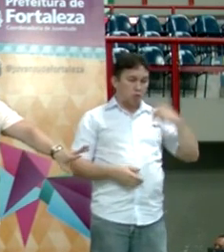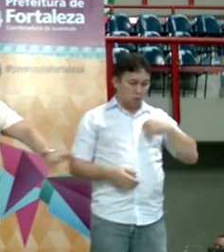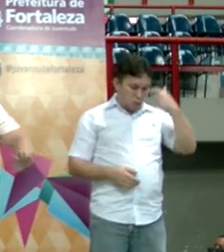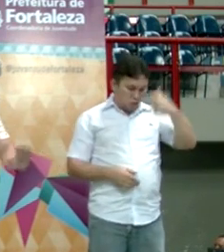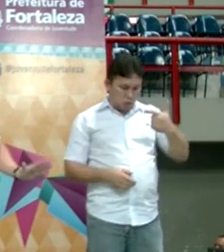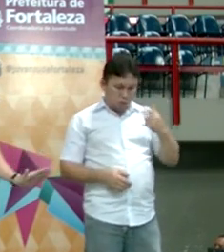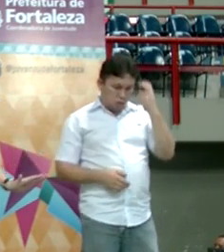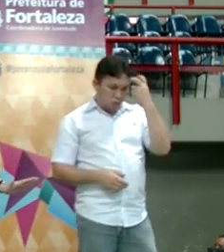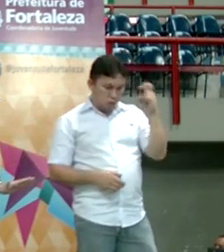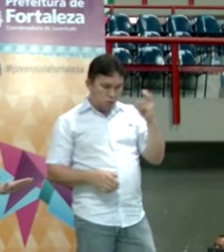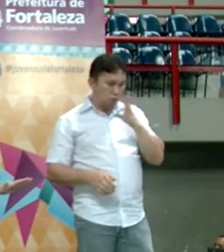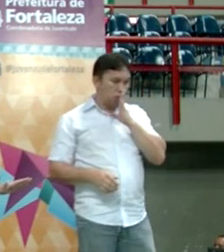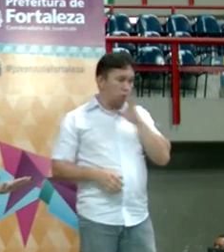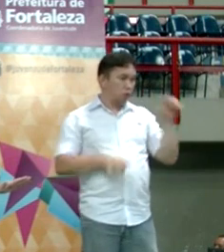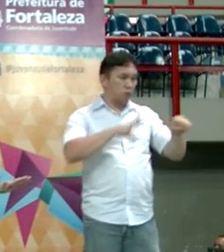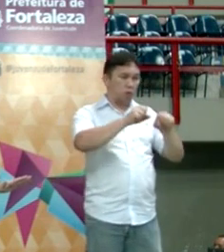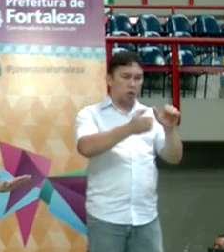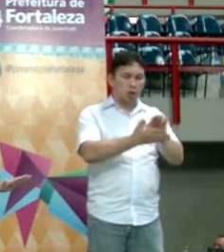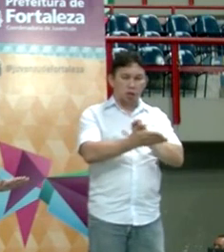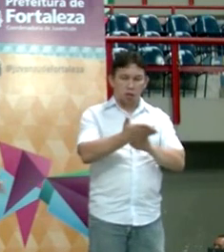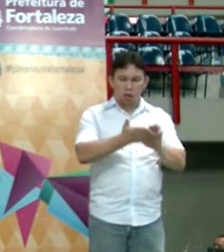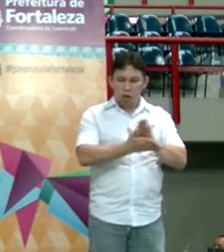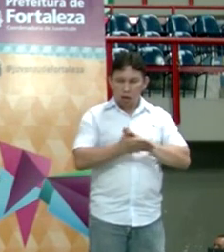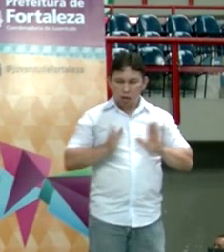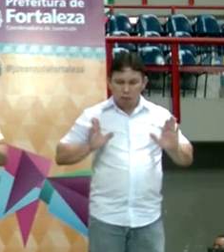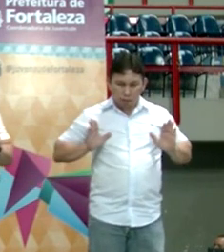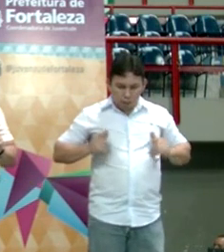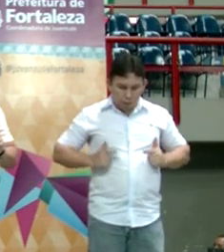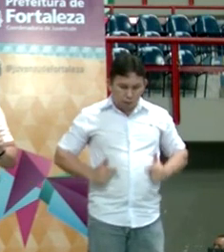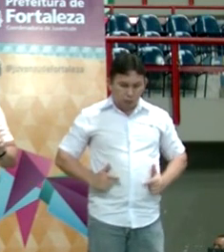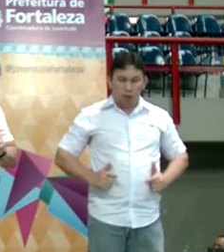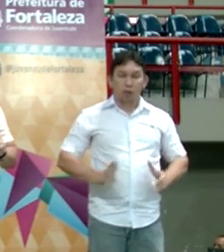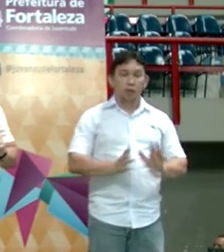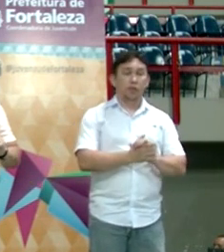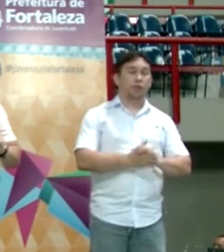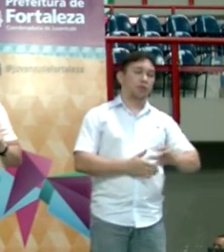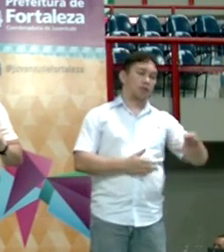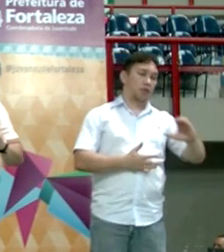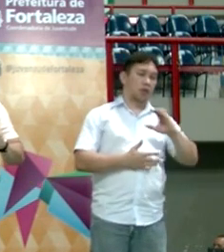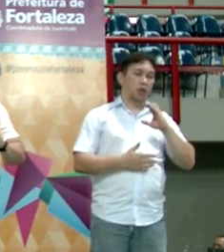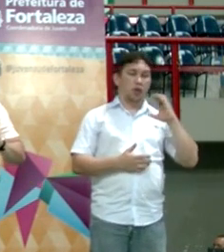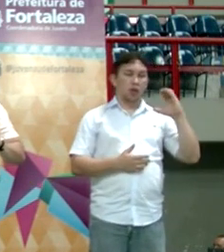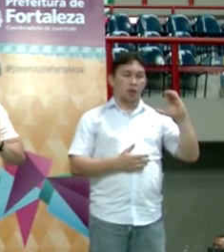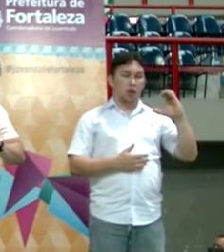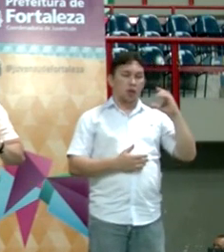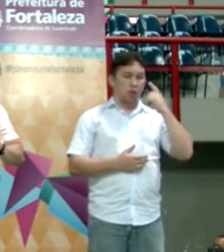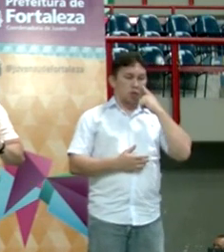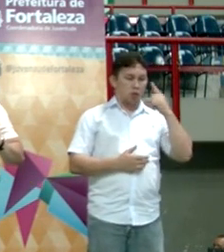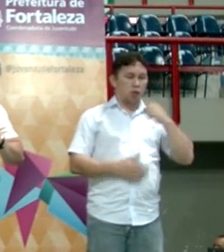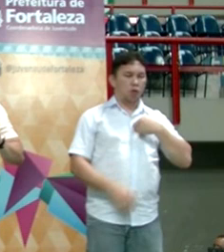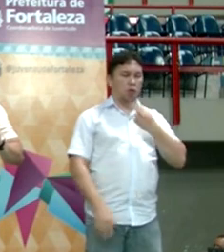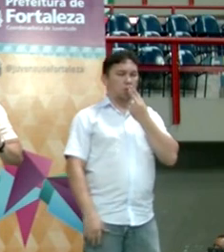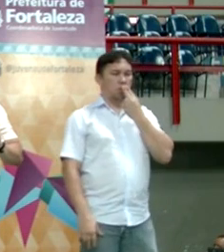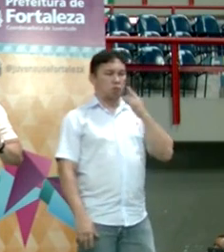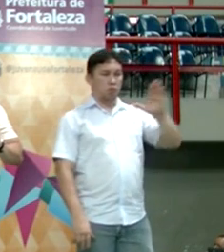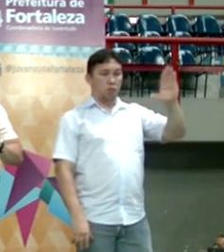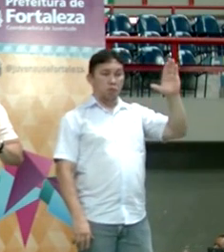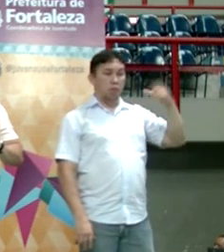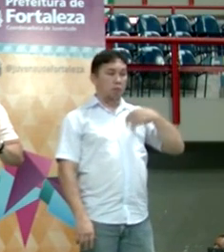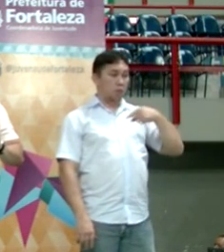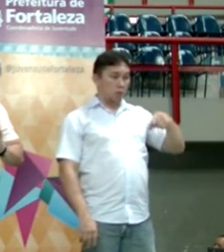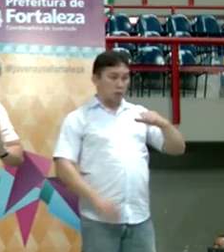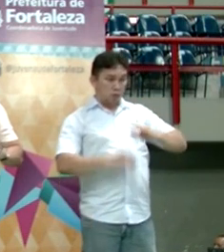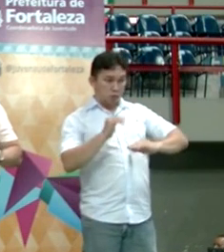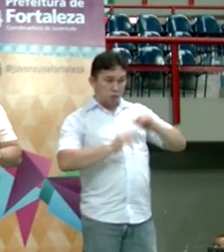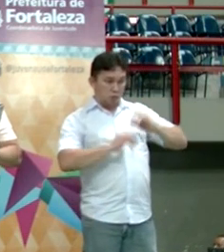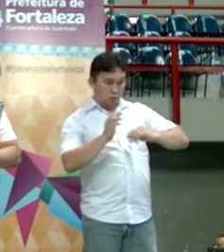tem cultura, então ele não está perseguindo ninguém. Tá certo? C. Olha o menino Hitler. Os intelectuais são como